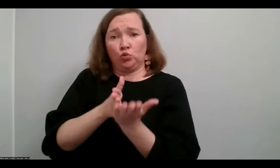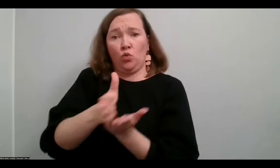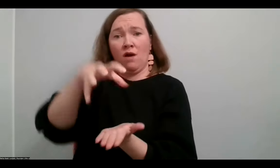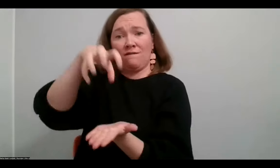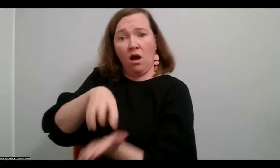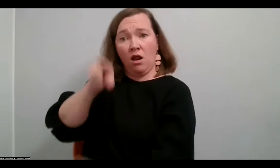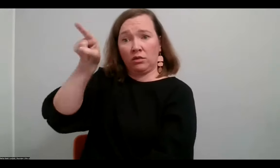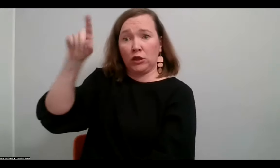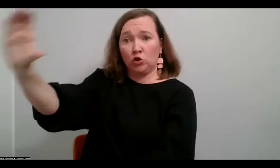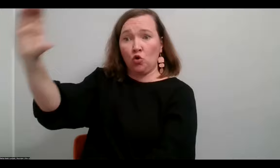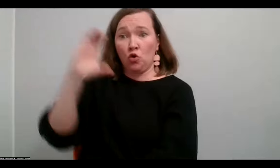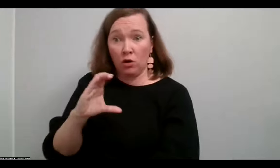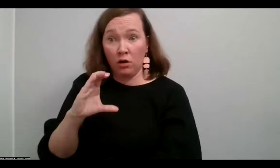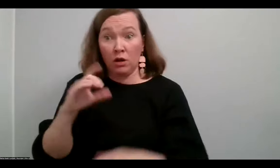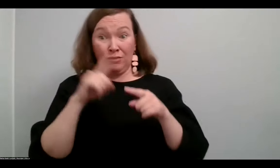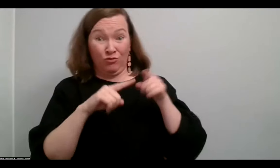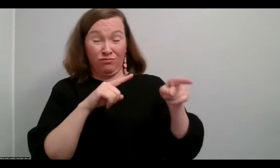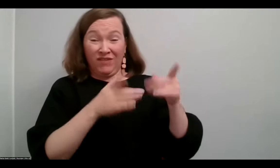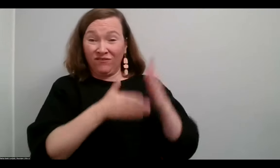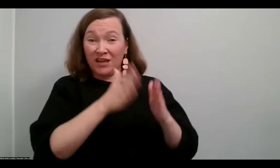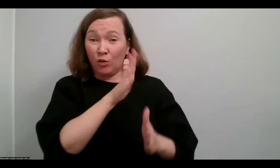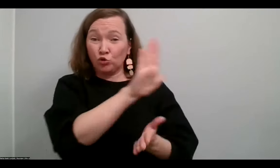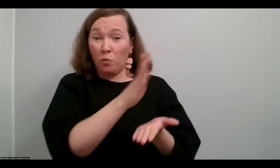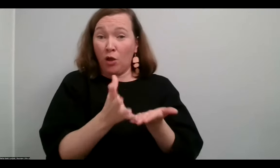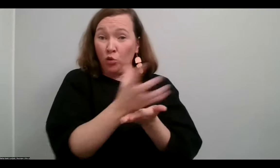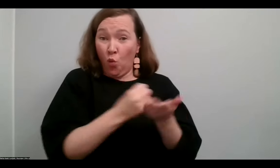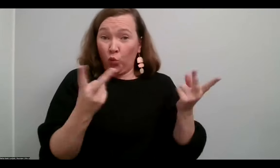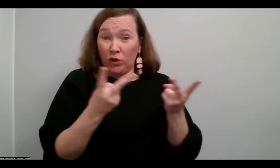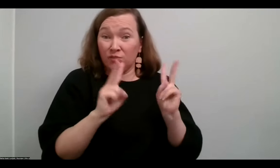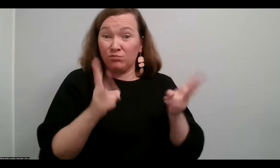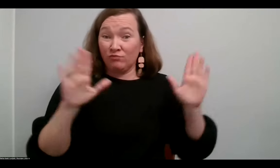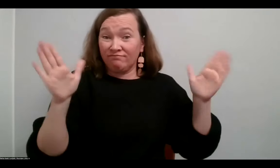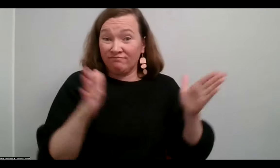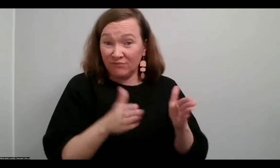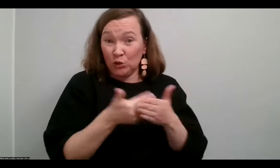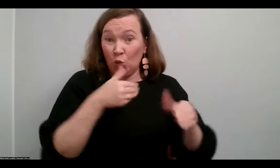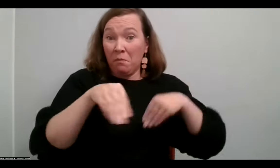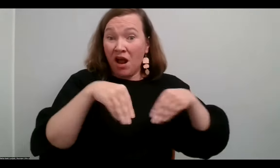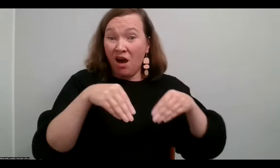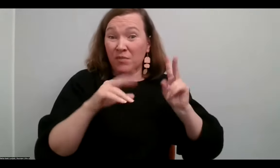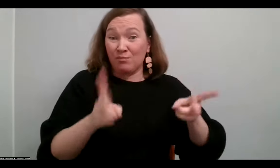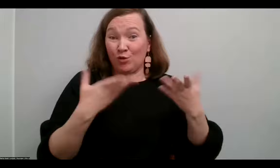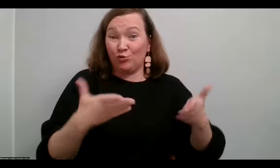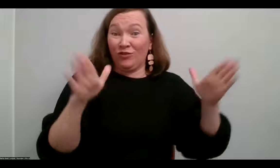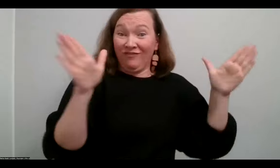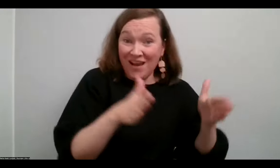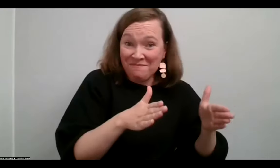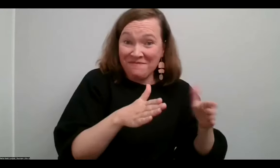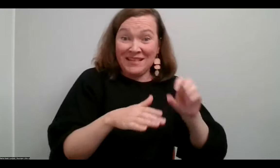että rahoitus pitäisi tulla suoraan valtiolta, koska nämähän on veikkaustuloista ja nehän